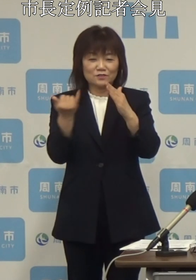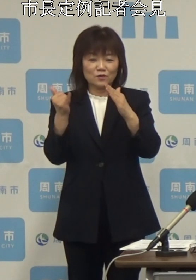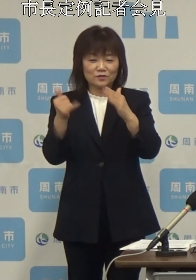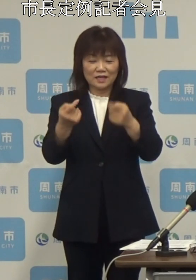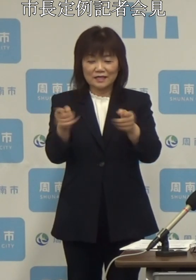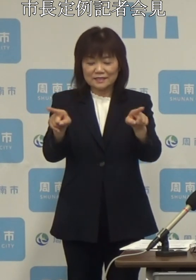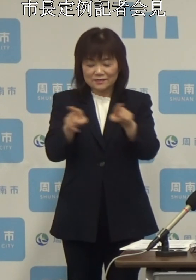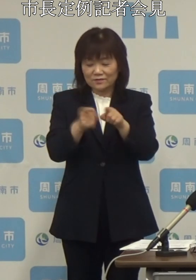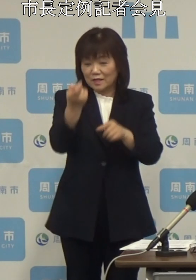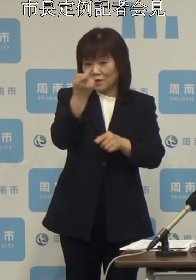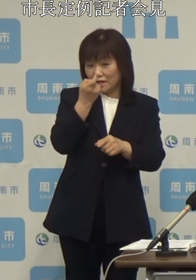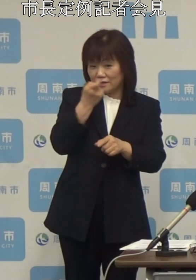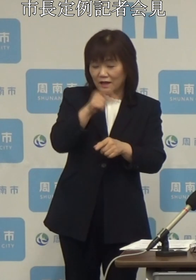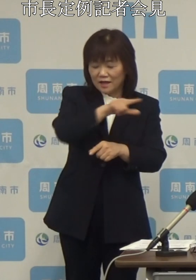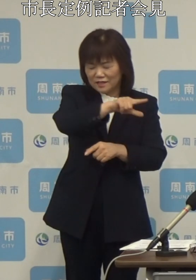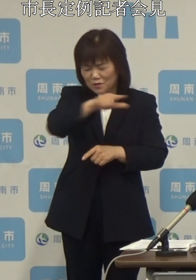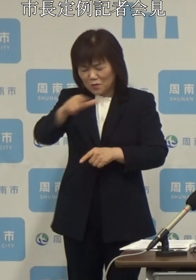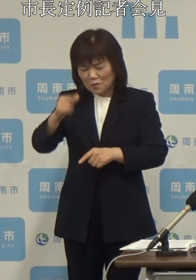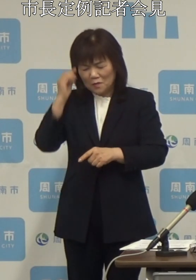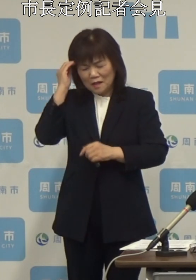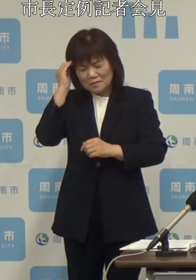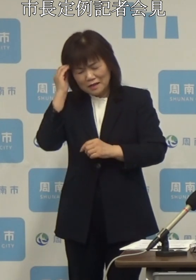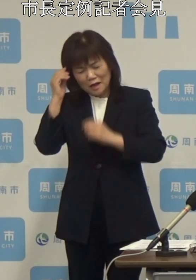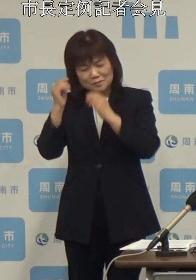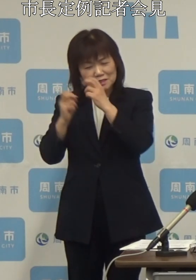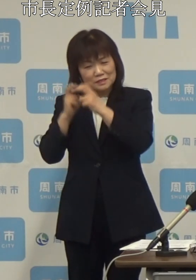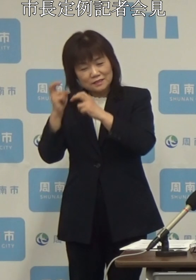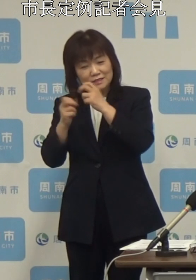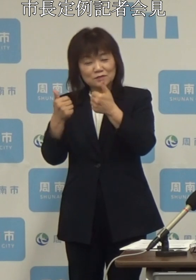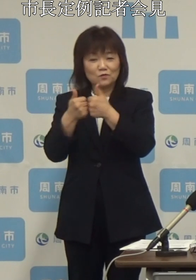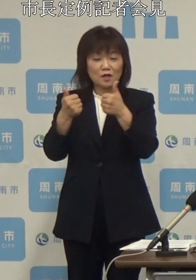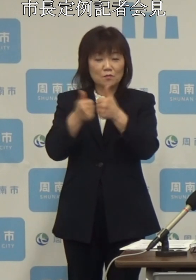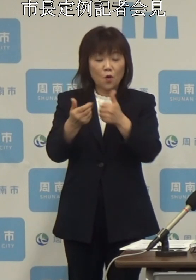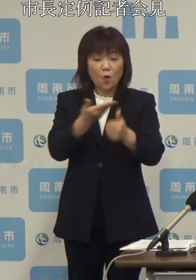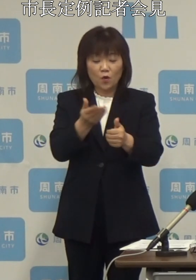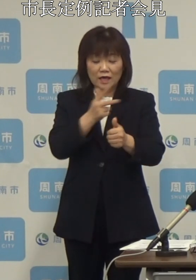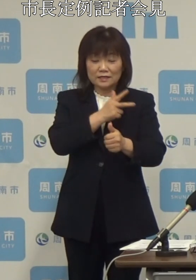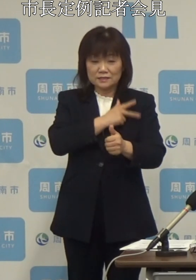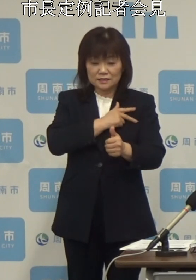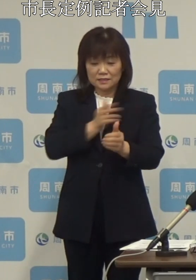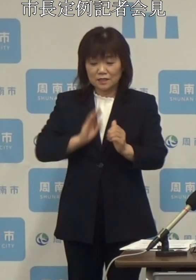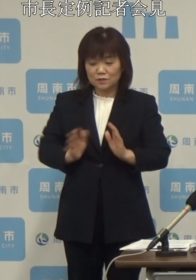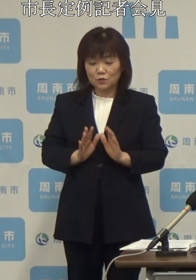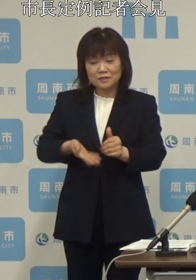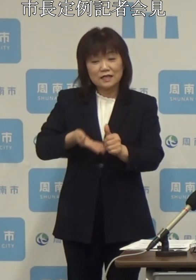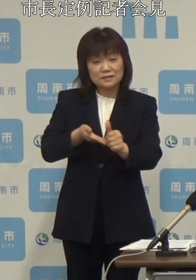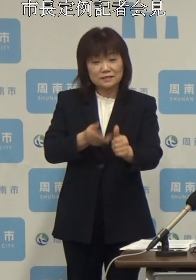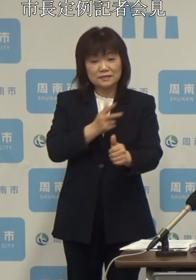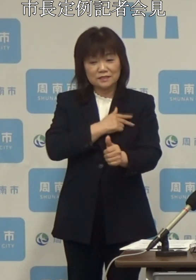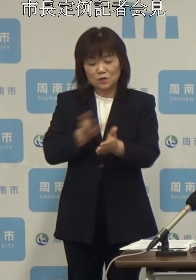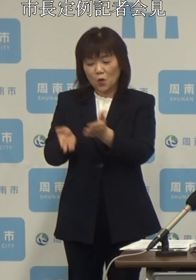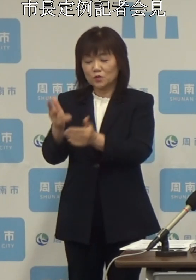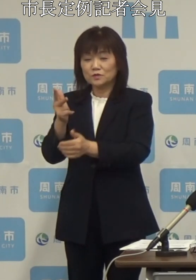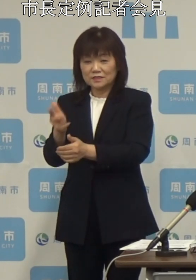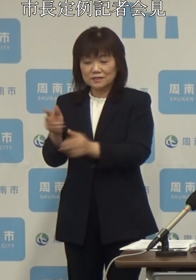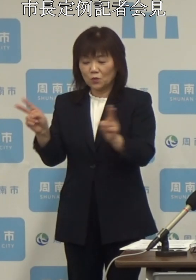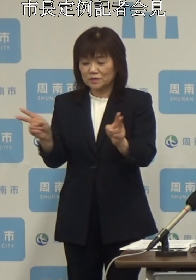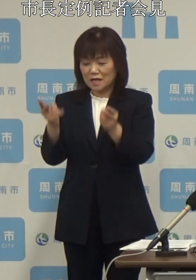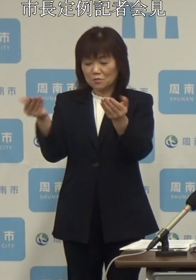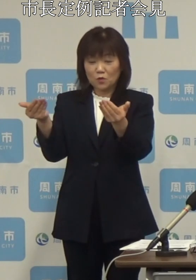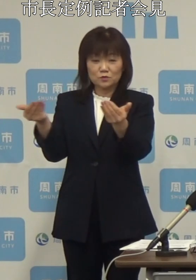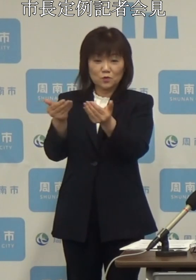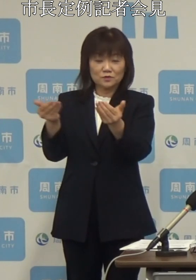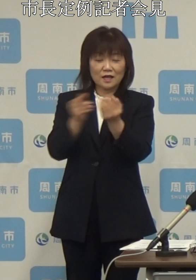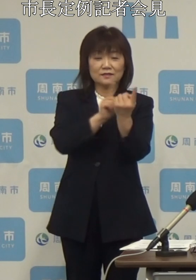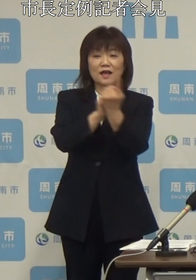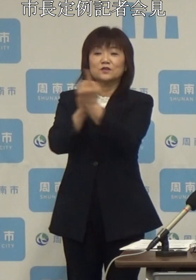いただいたり、さまざまな悩みや相談にも保健師や助産師、保育士などの専門職が応